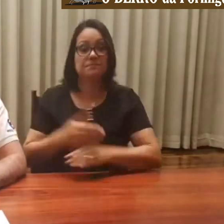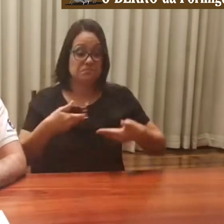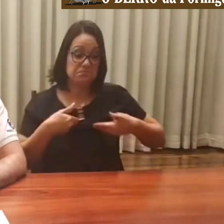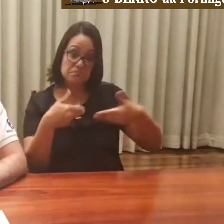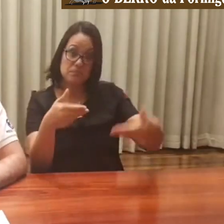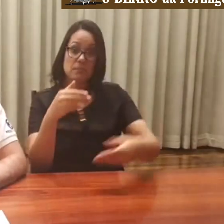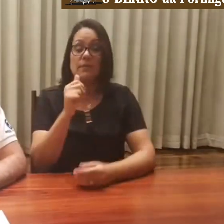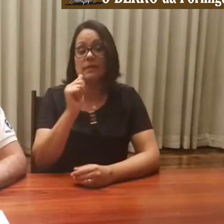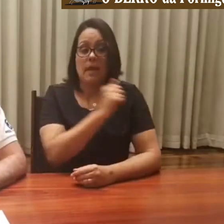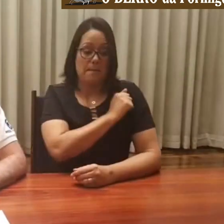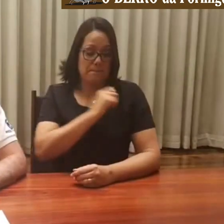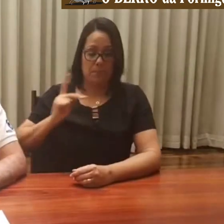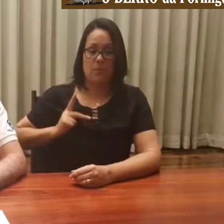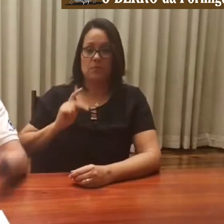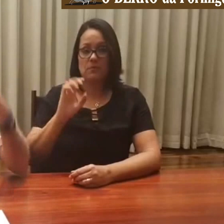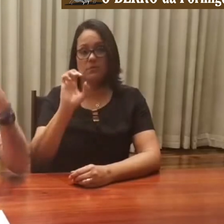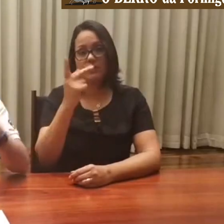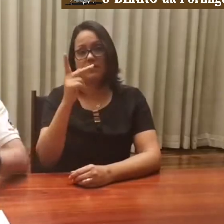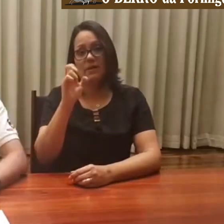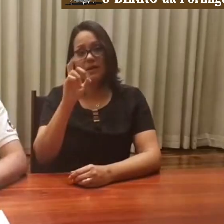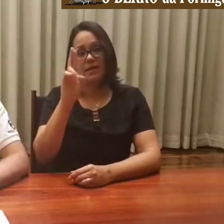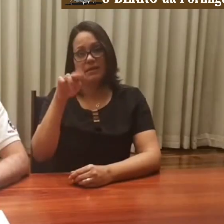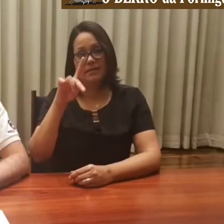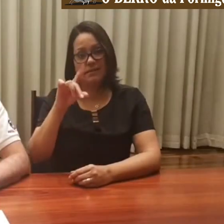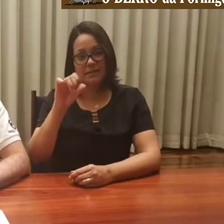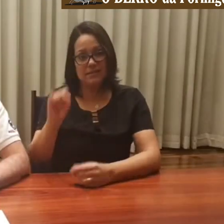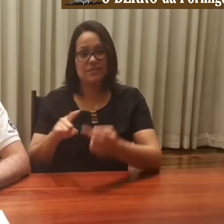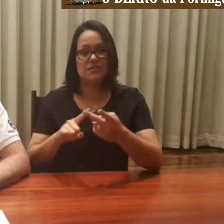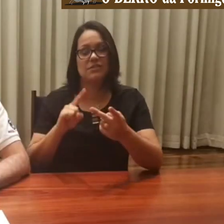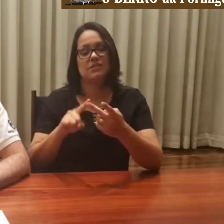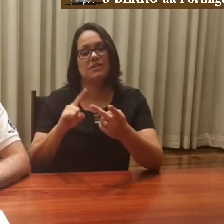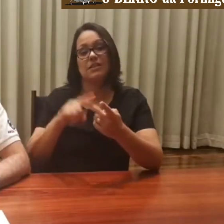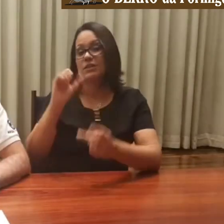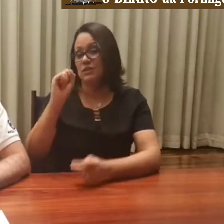bispa Sônia. Estava lá também o do chapéu aí,